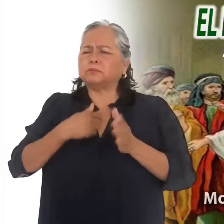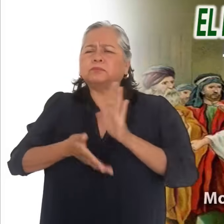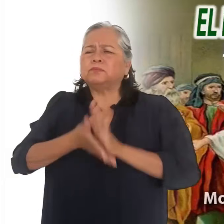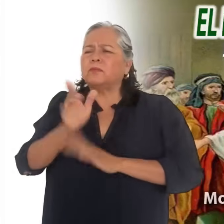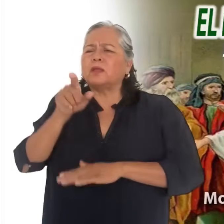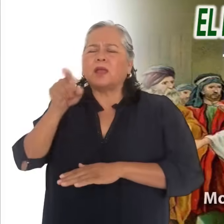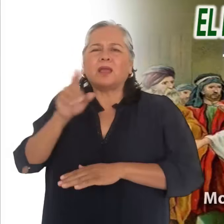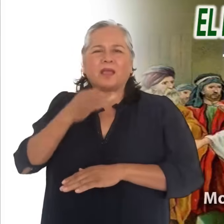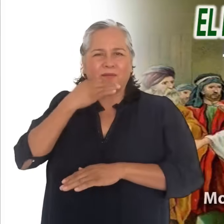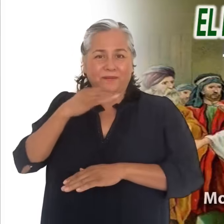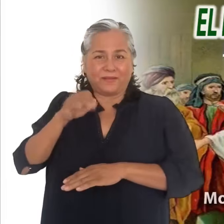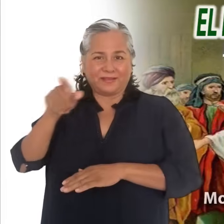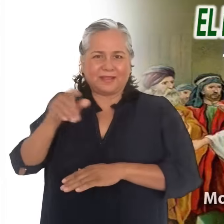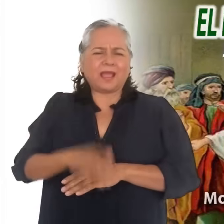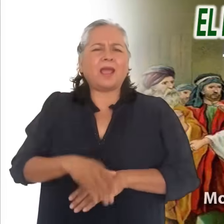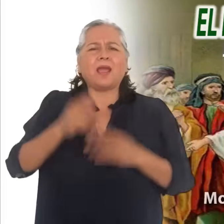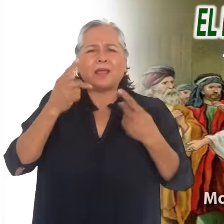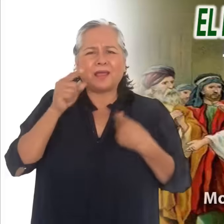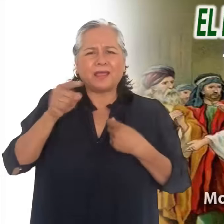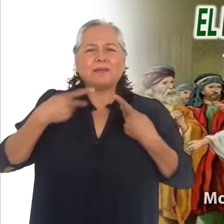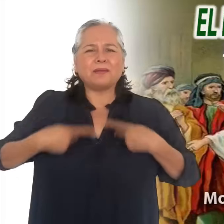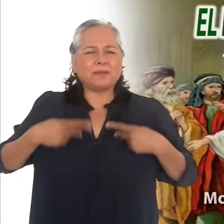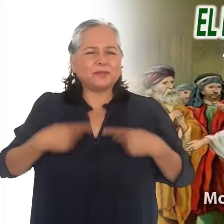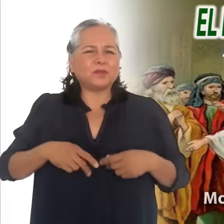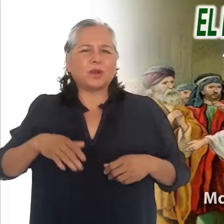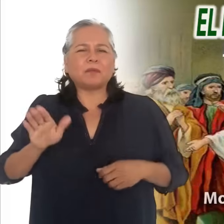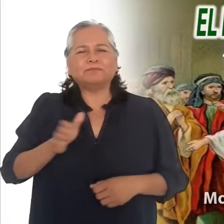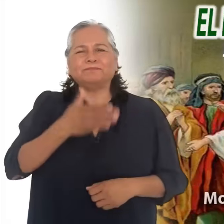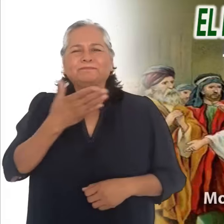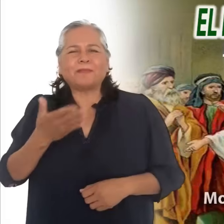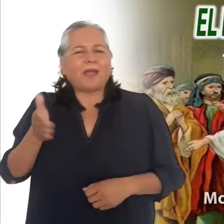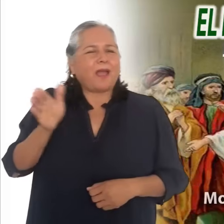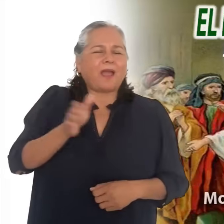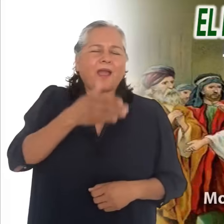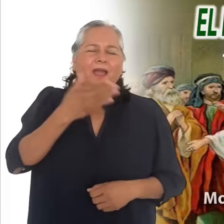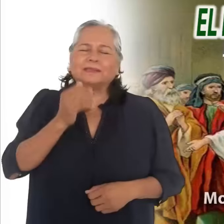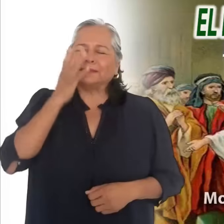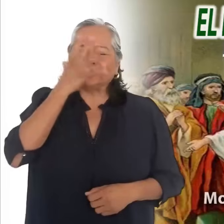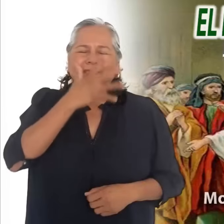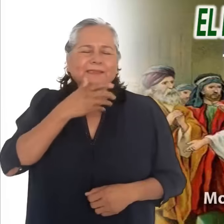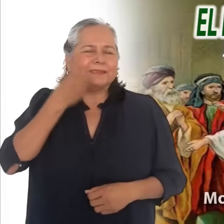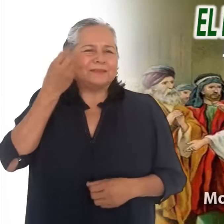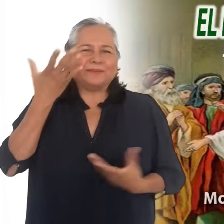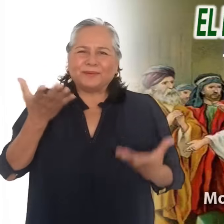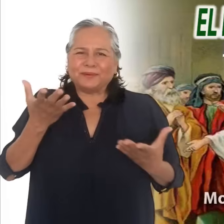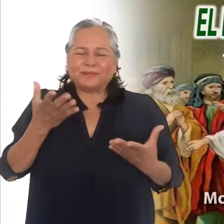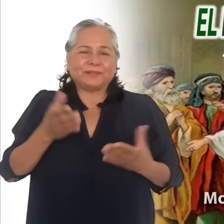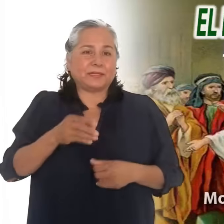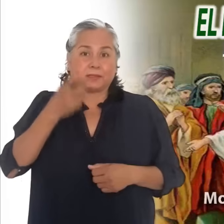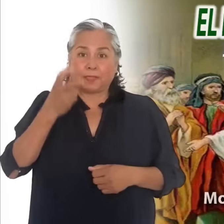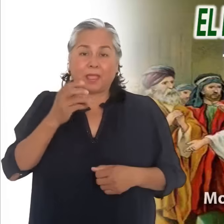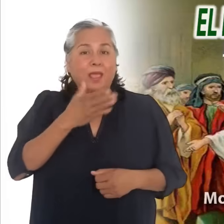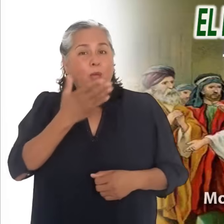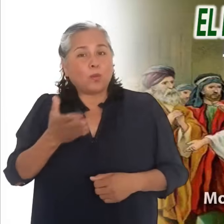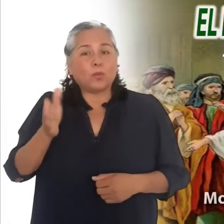tradicionales. Su música es muy sencilla, pero bella y penetrante. Ayuda